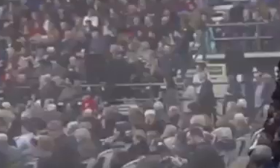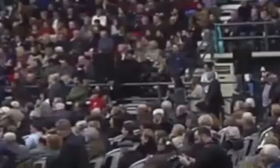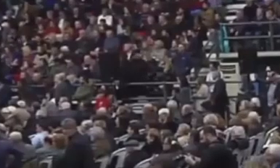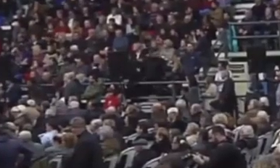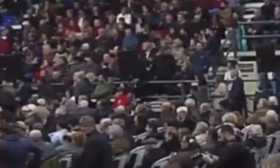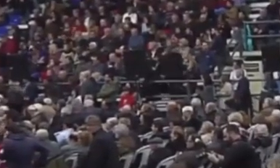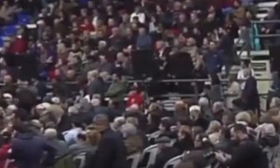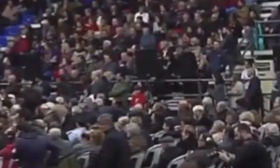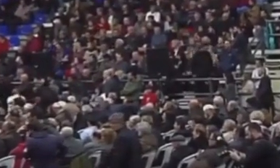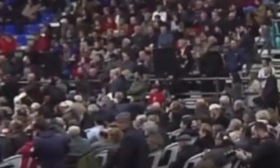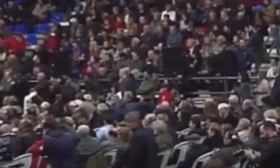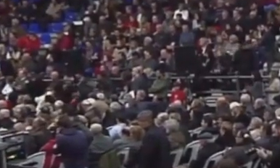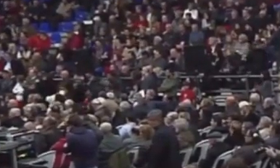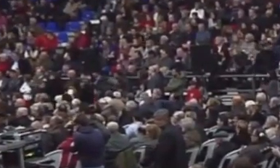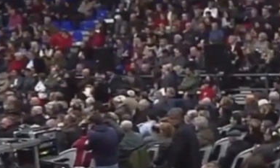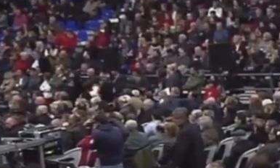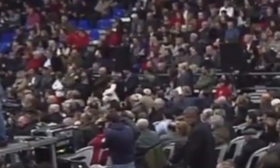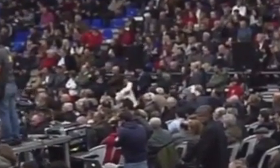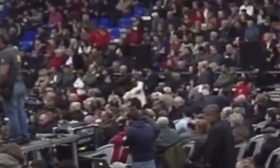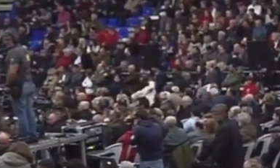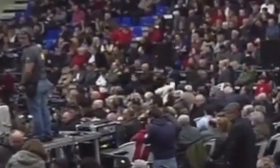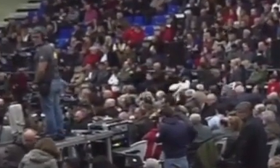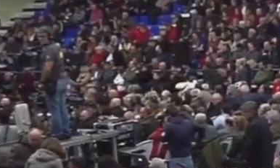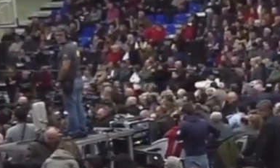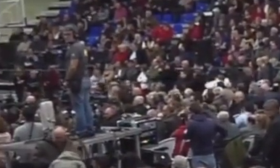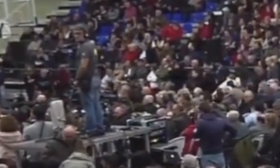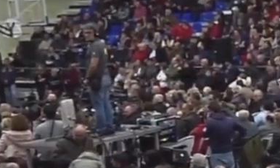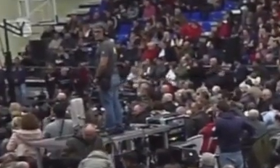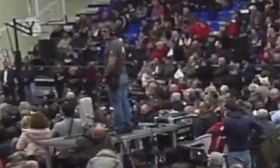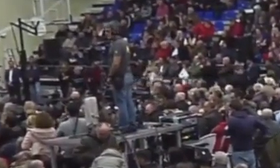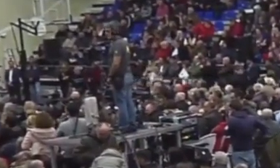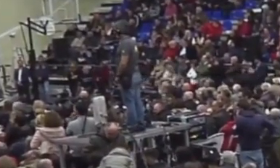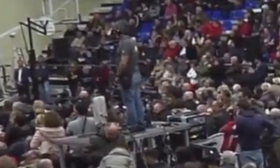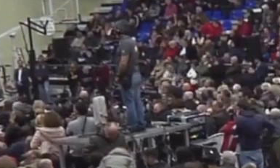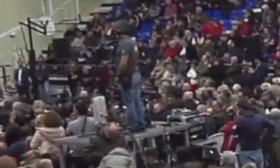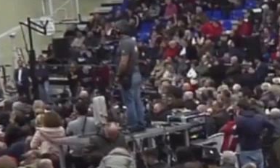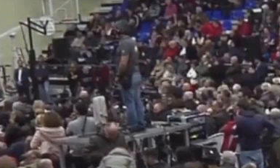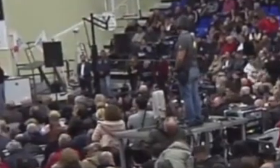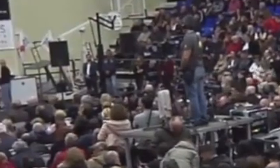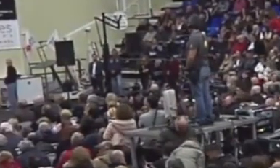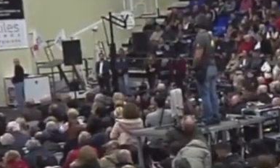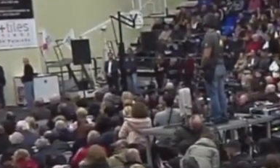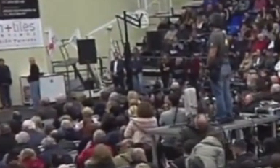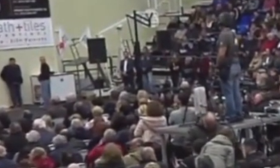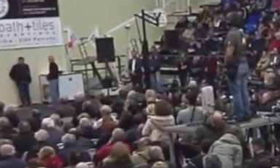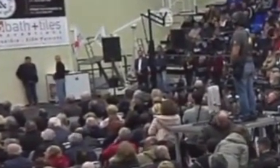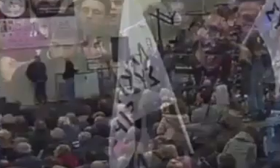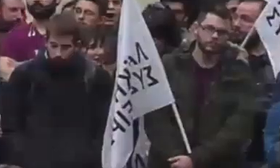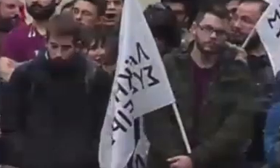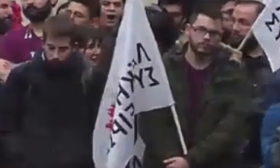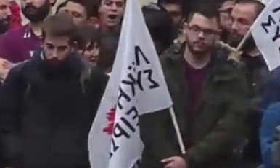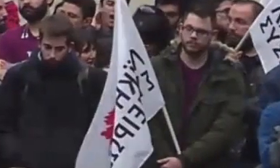σύστημα. Στο χέρι μας είναι να αλλάξουμε και εδώ τα πράγματα, να επιβάλλουμε τα αυτονόητα.